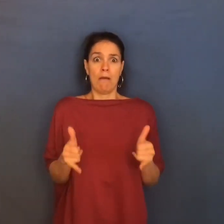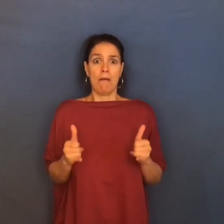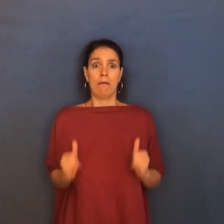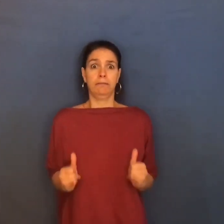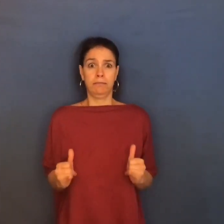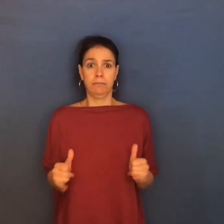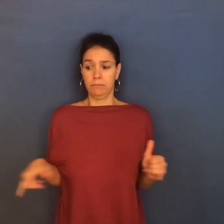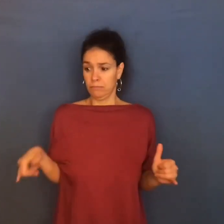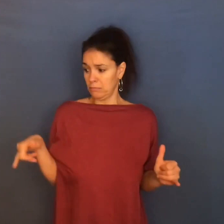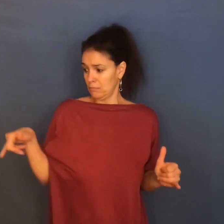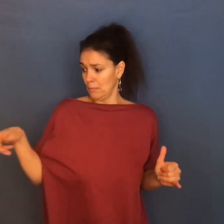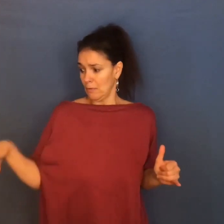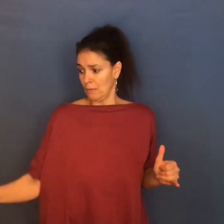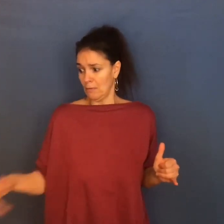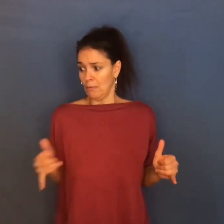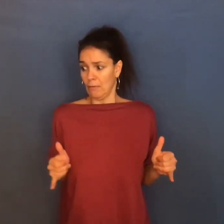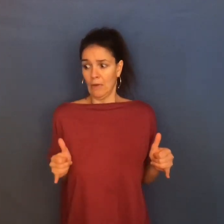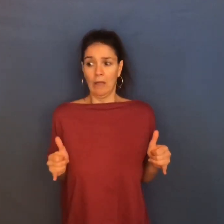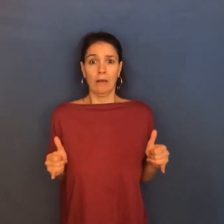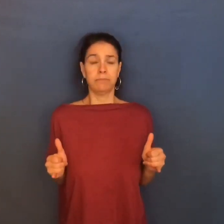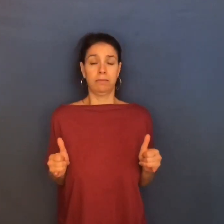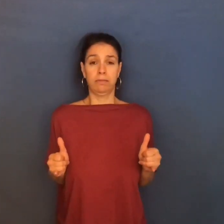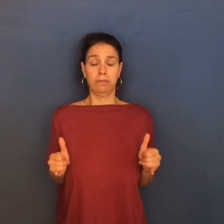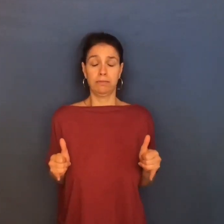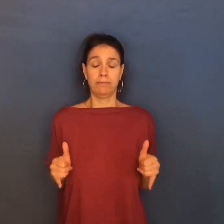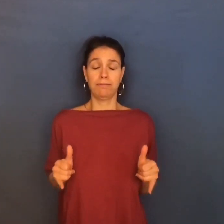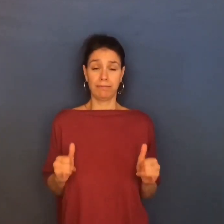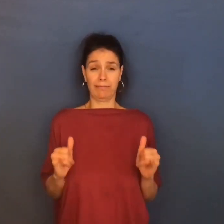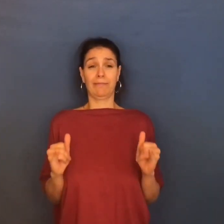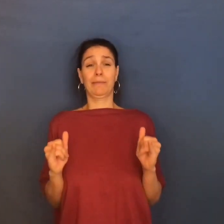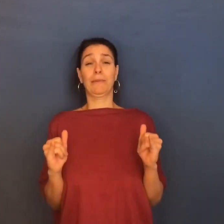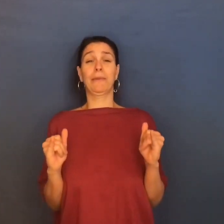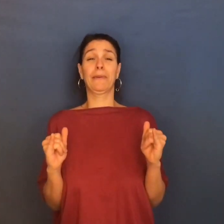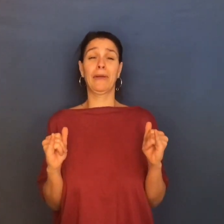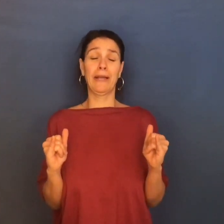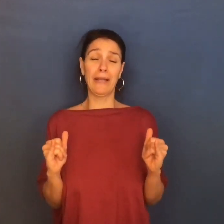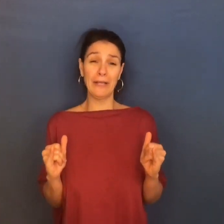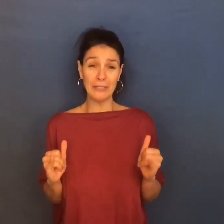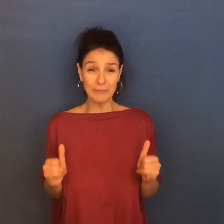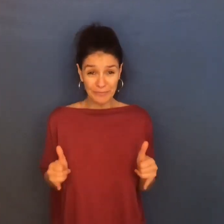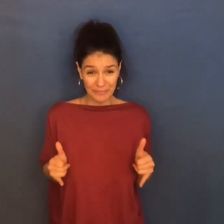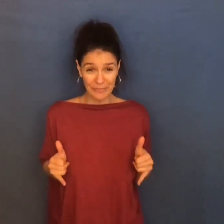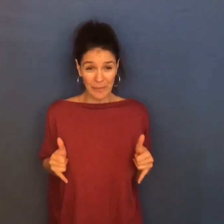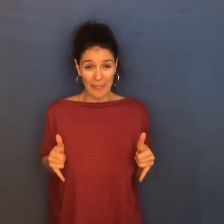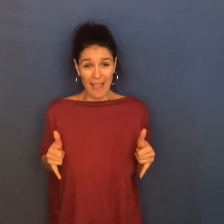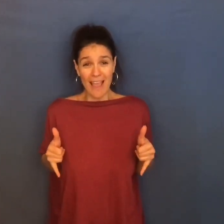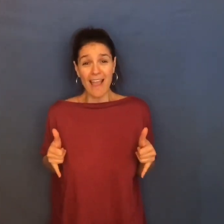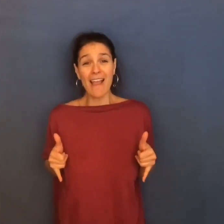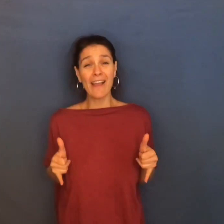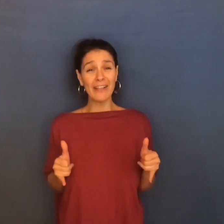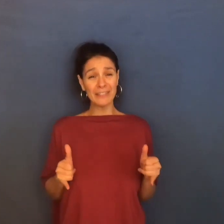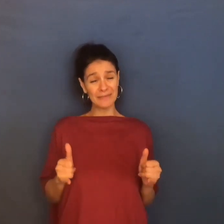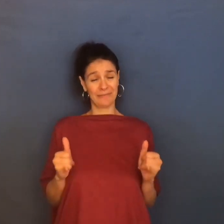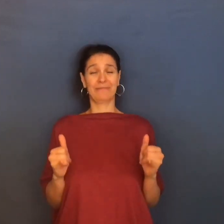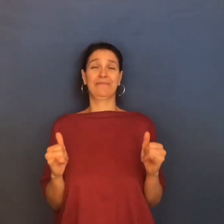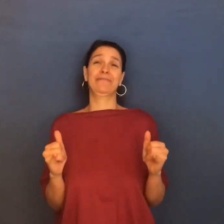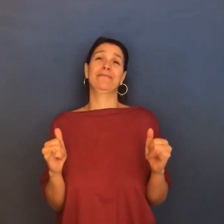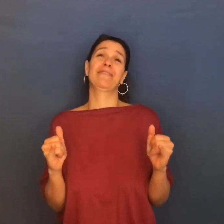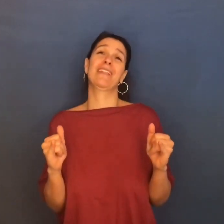une balançoire à côté des deux amis. Il s'installa confortablement, posa son sac